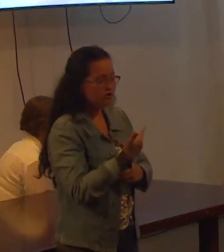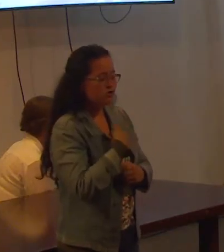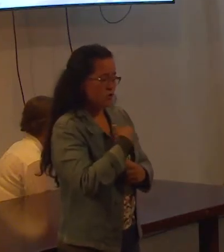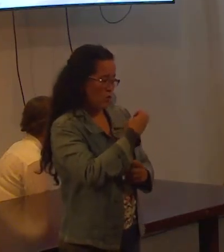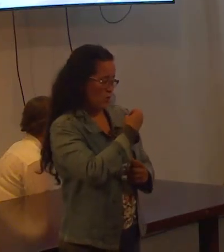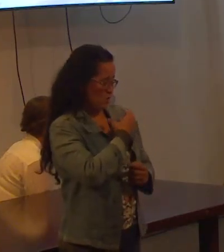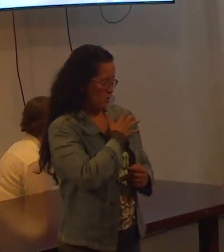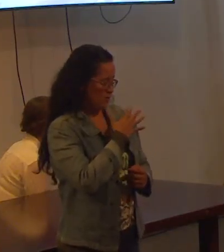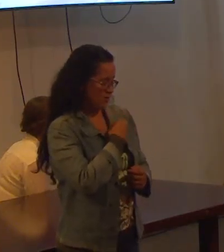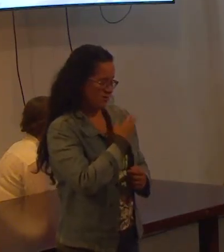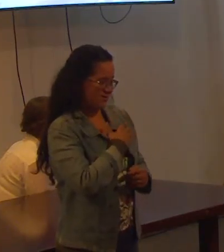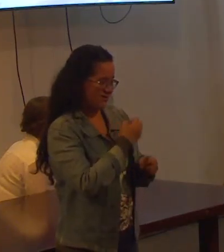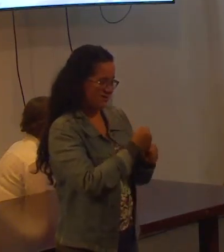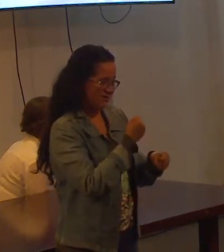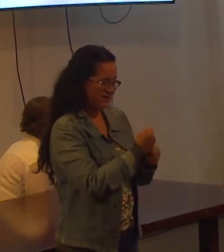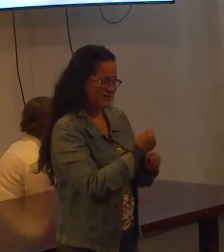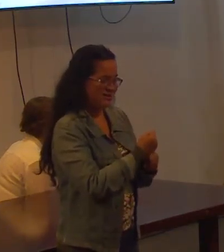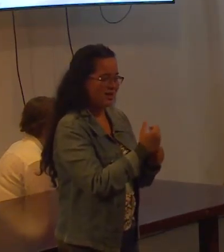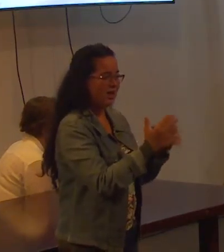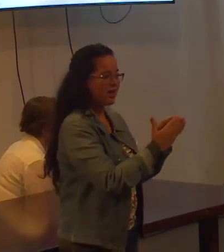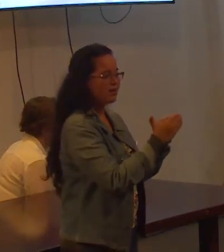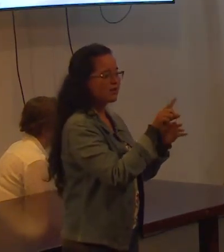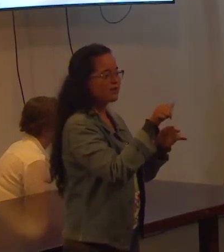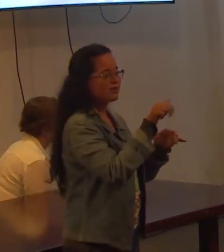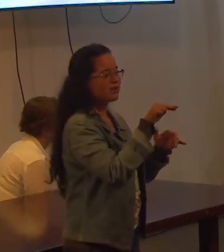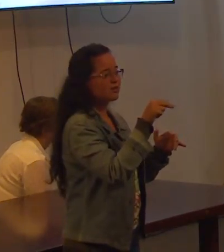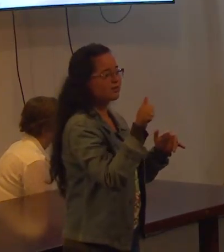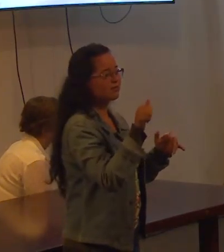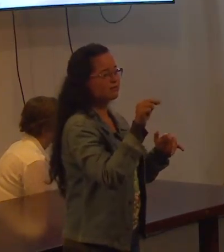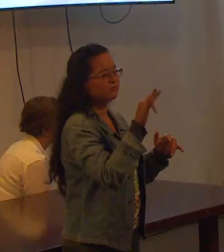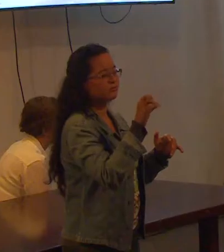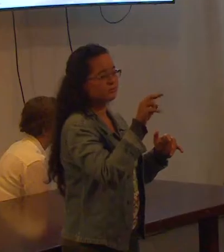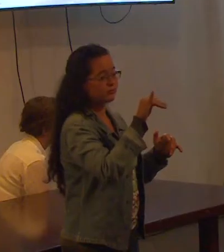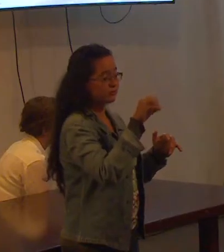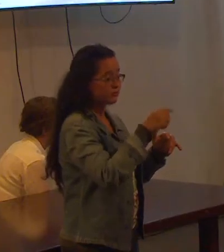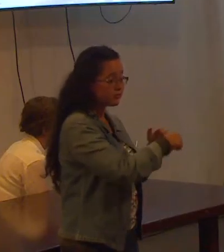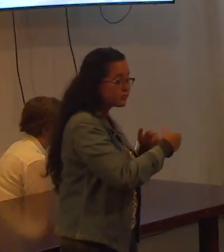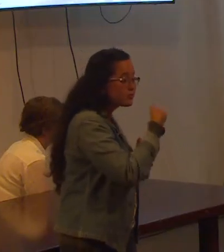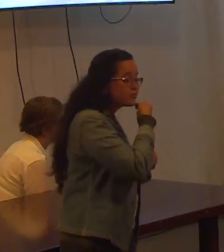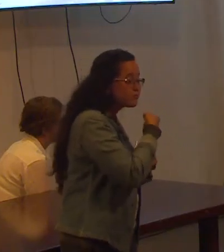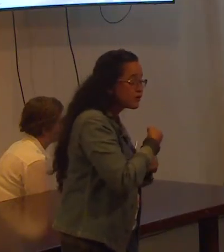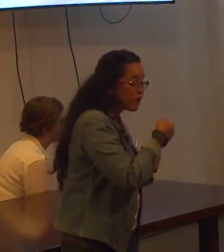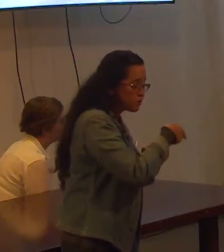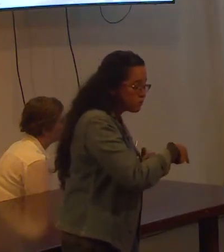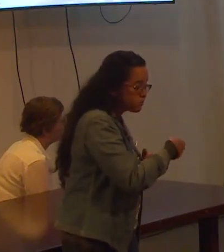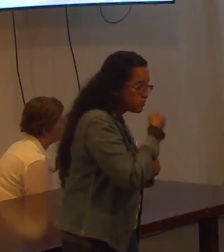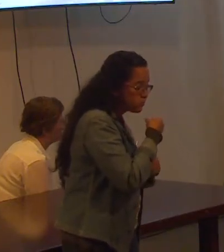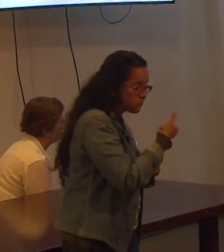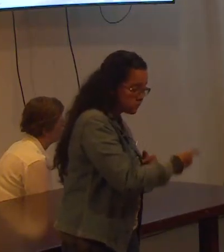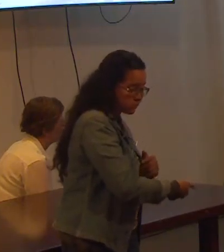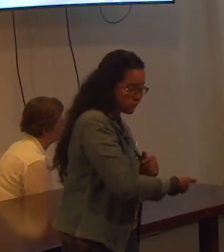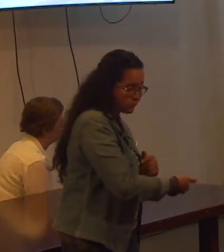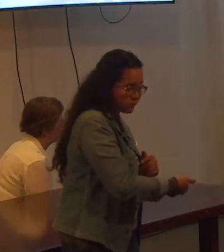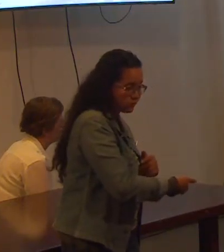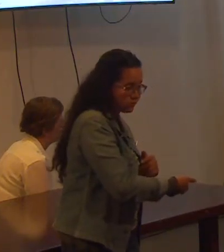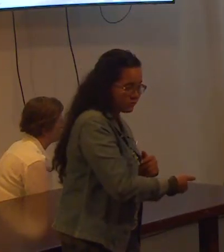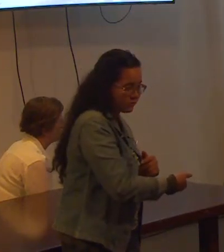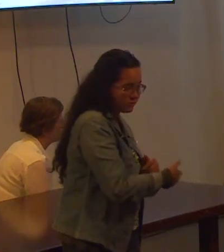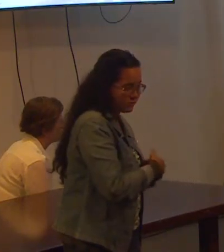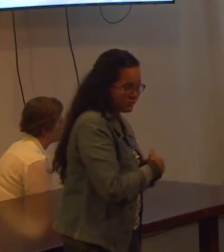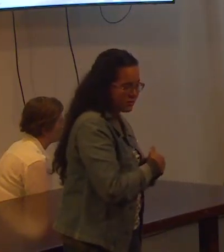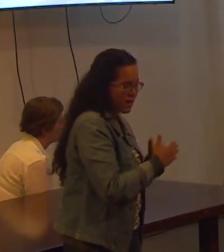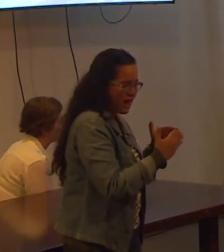Casa San Antonio cuando estábamos divididas, y los adultos y adultos mayores que estaban allí